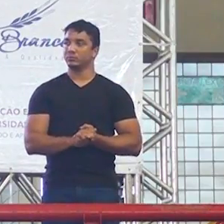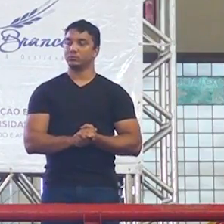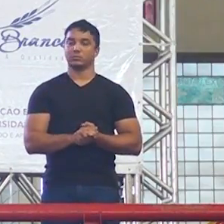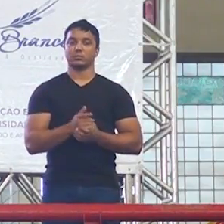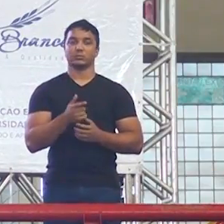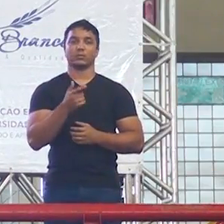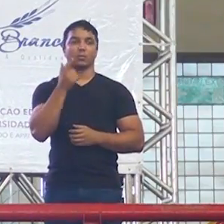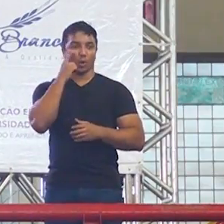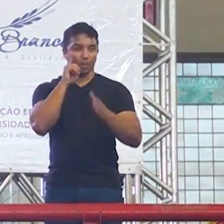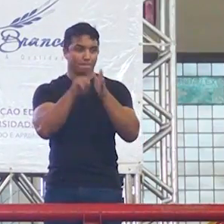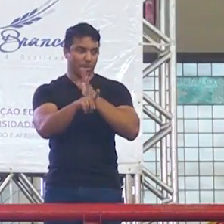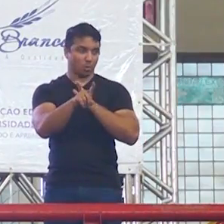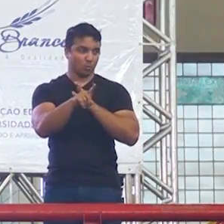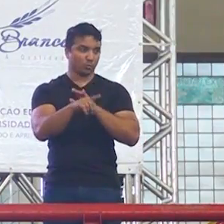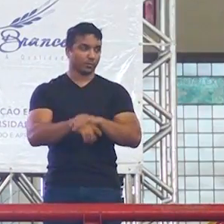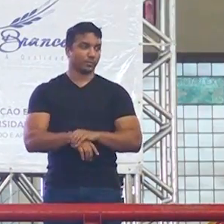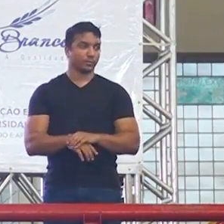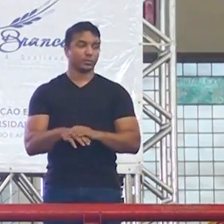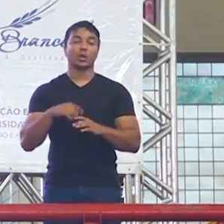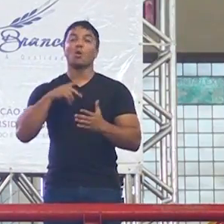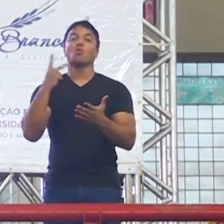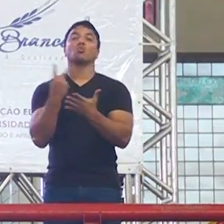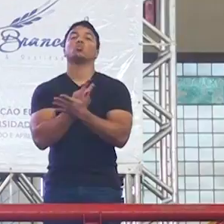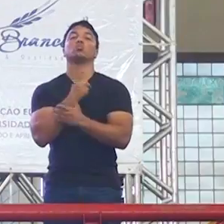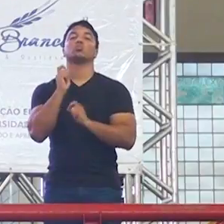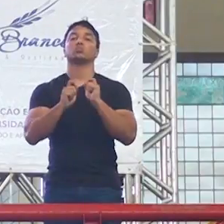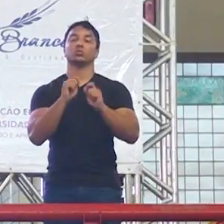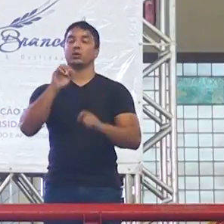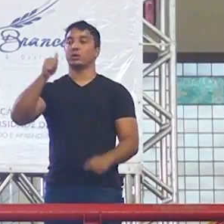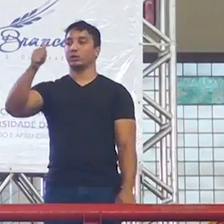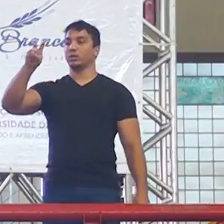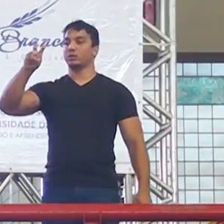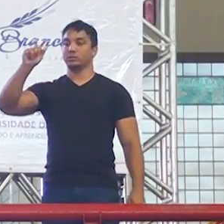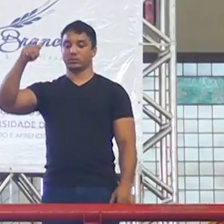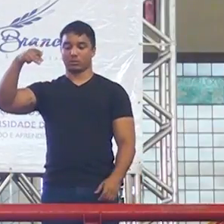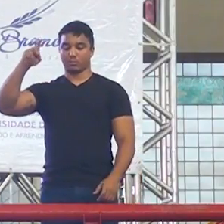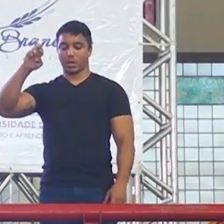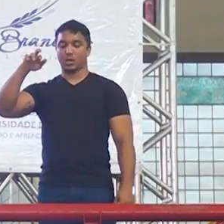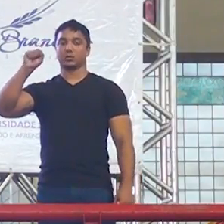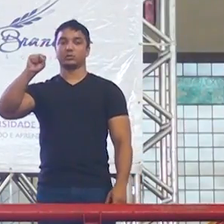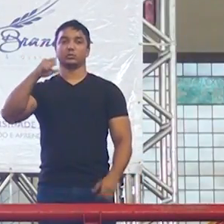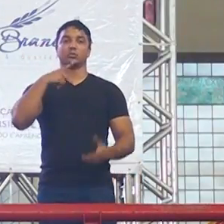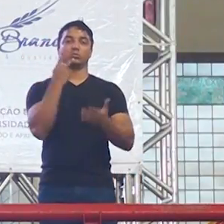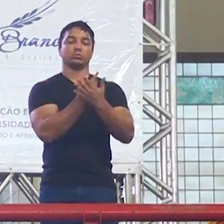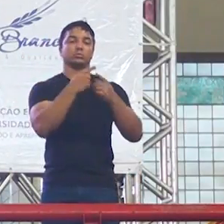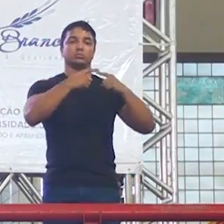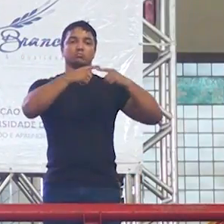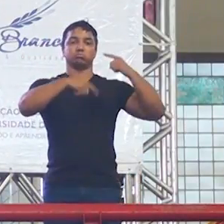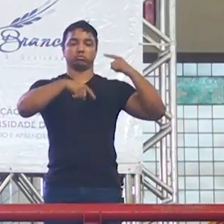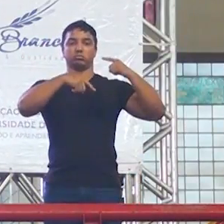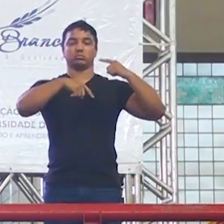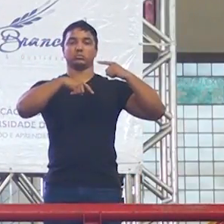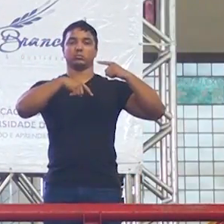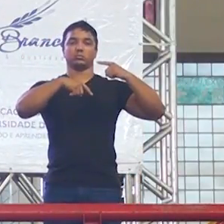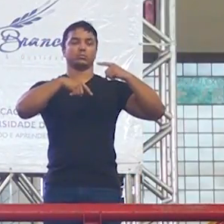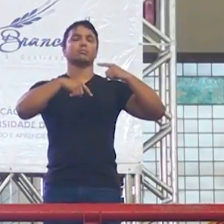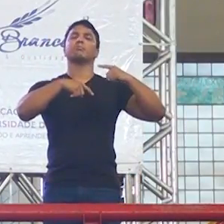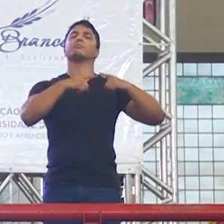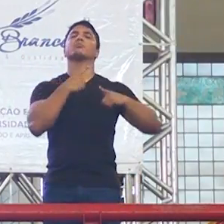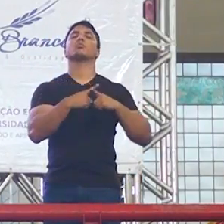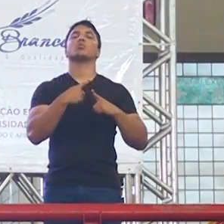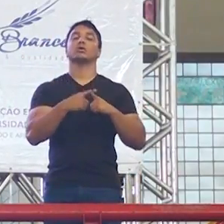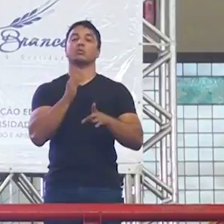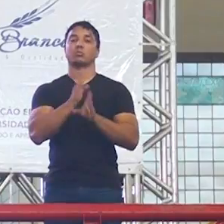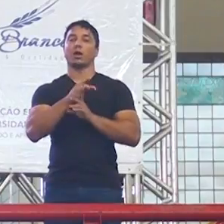o Haroldinho pergunta para vocês, o que é que acontece quando vem 15 amperes? Aí o disjuntor desliga. Pum! Por quê? Porque está